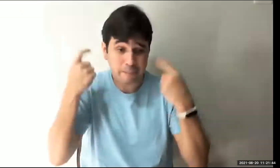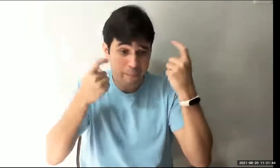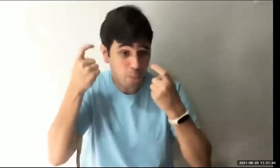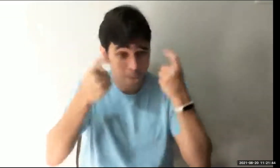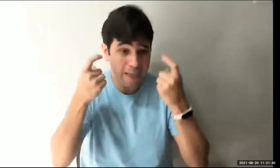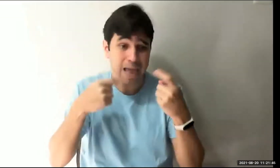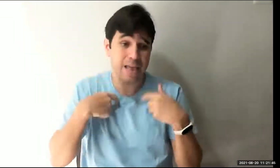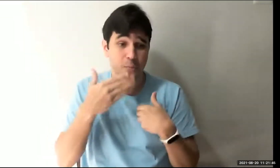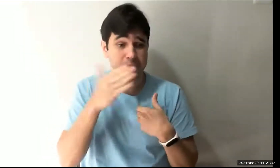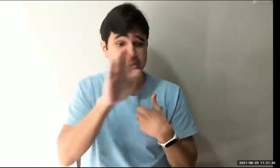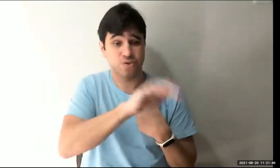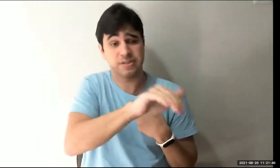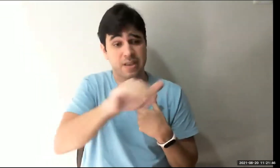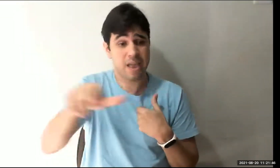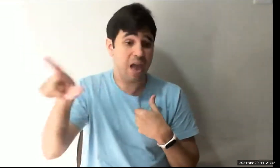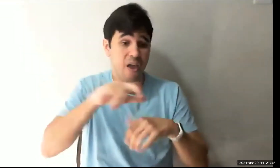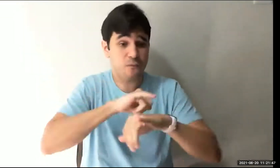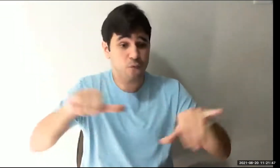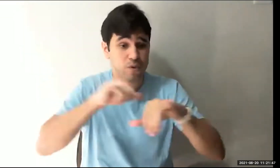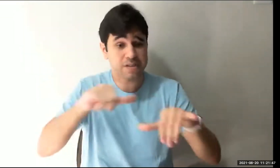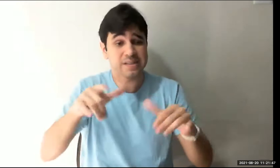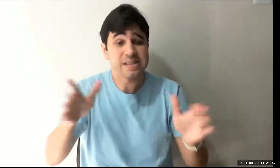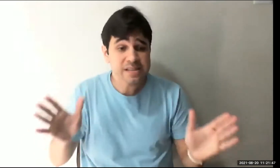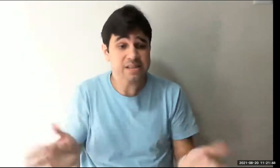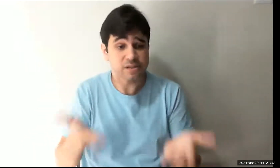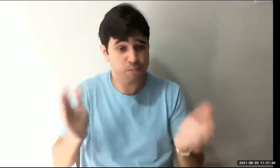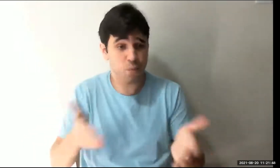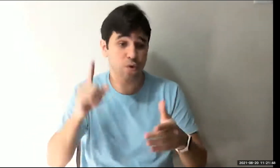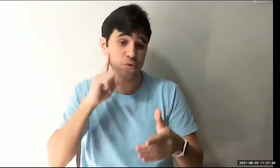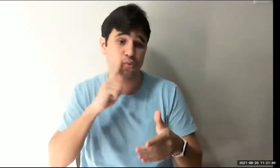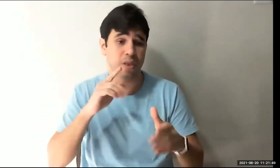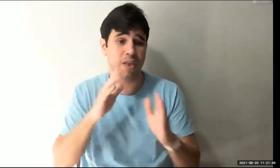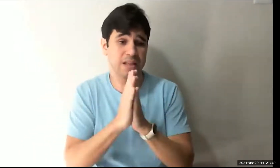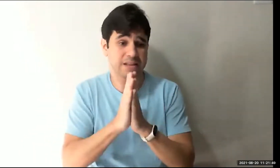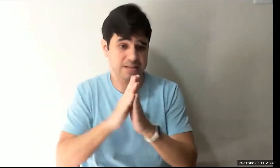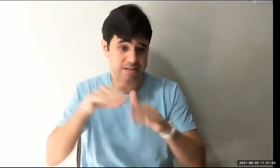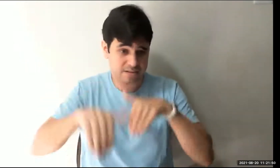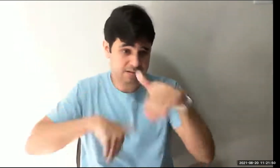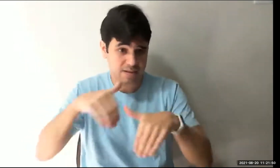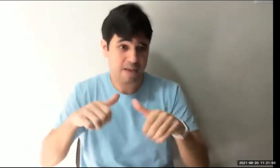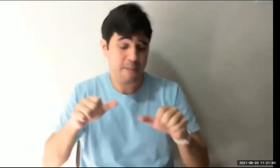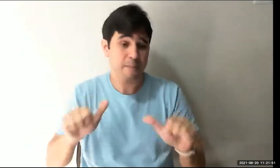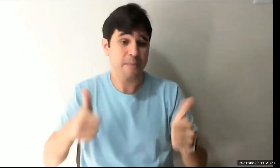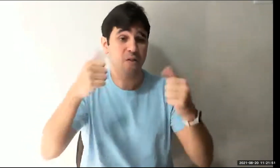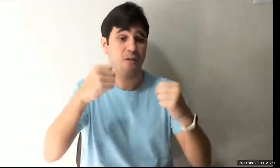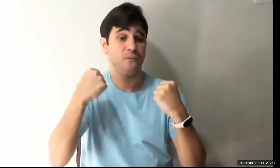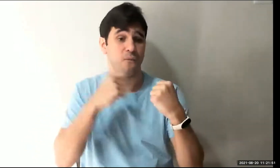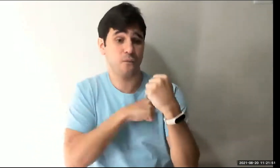para que eles entendam como isso acontece. Então, a minha preocupação em realmente despertar esse interesse